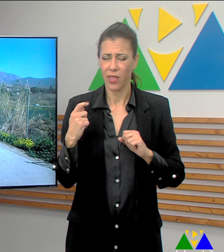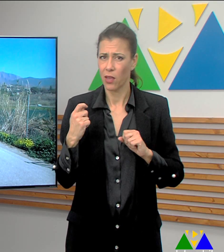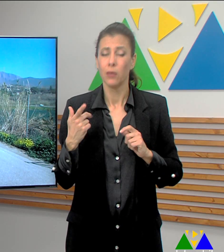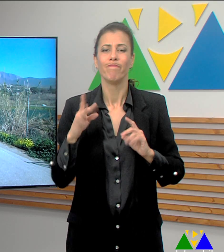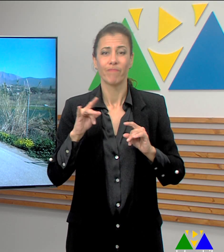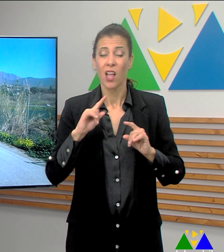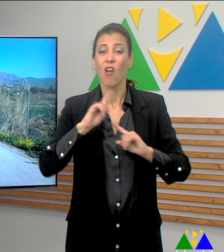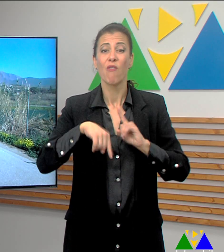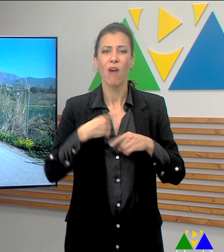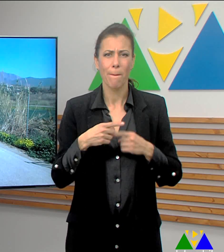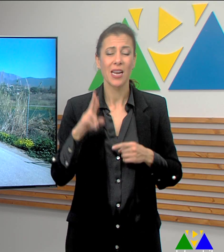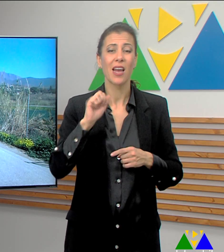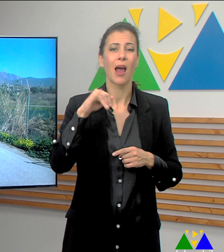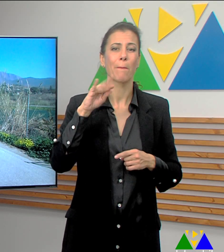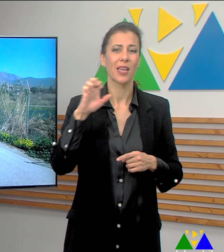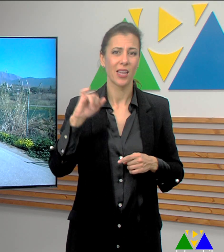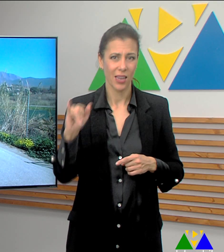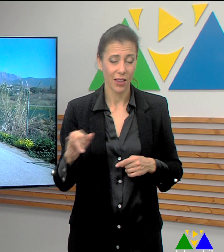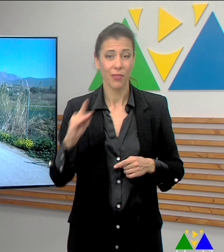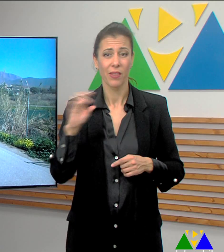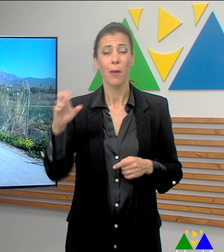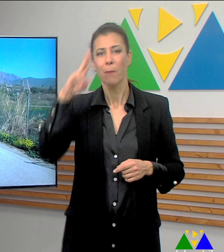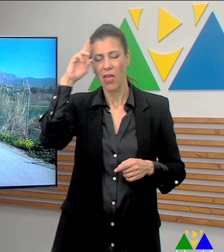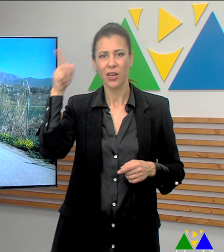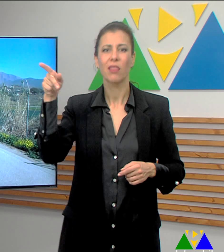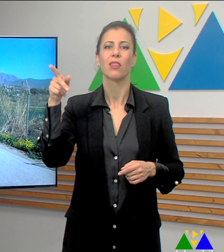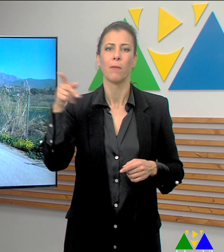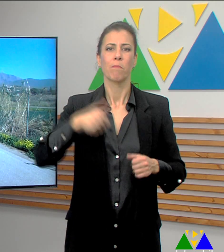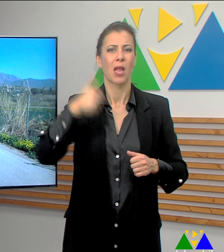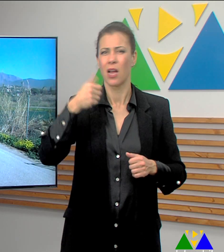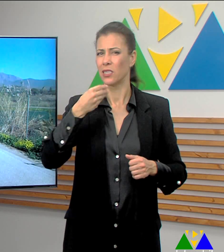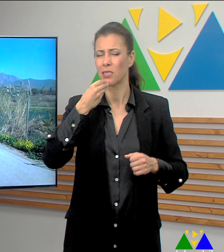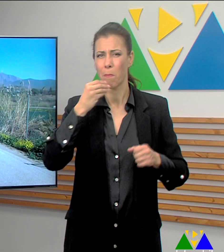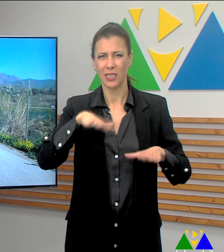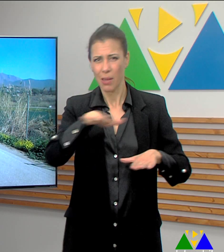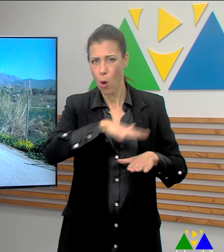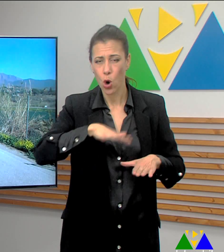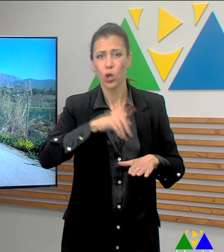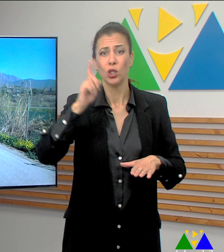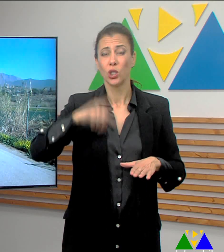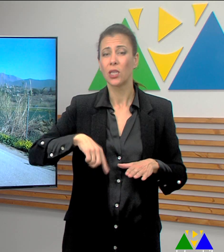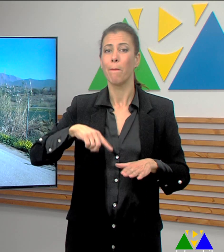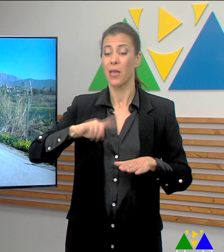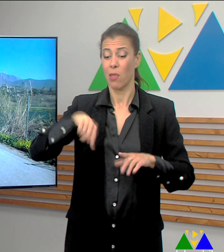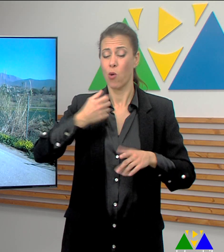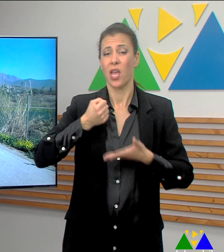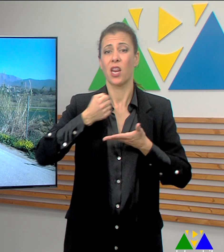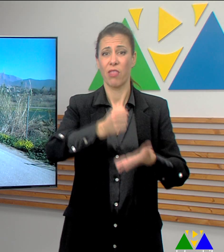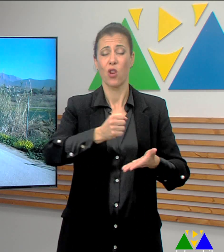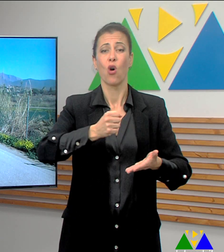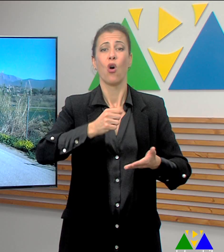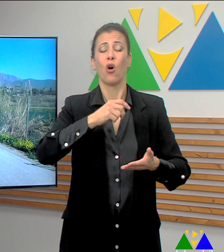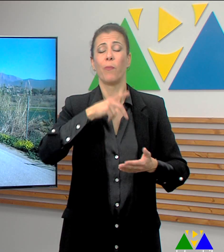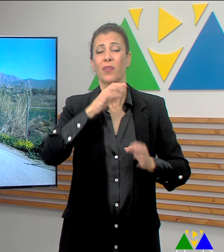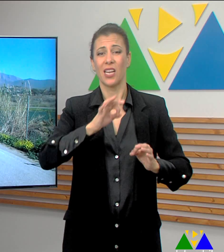la familia, los Ramírez de Madrid son la familia que más patrimonio, los Ramírez de Haro, que son los herederos, son la familia que